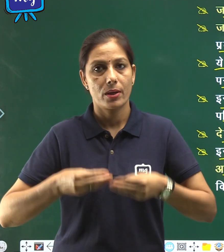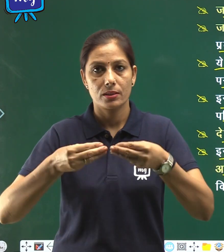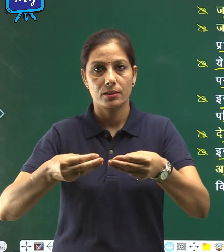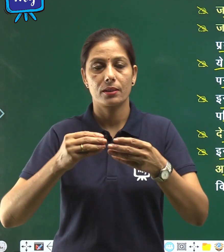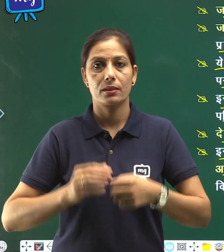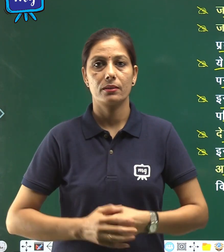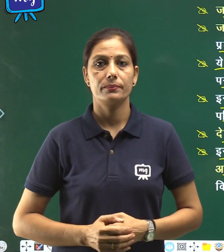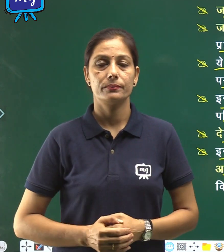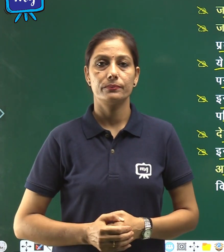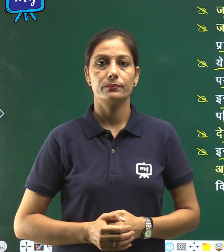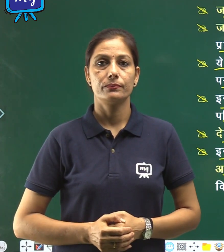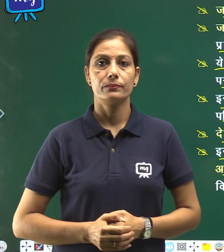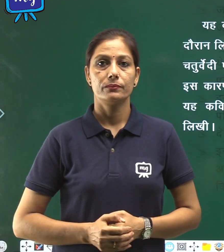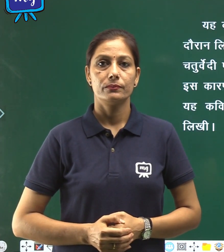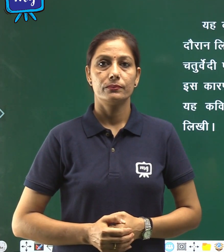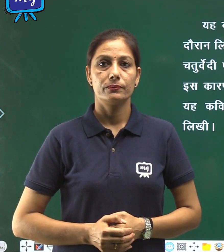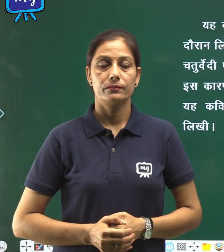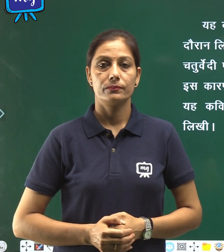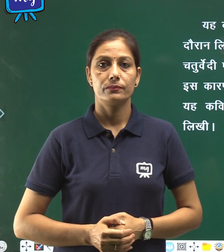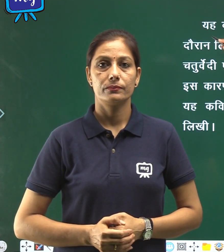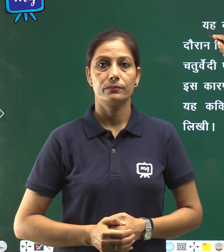सम्मानित किया गया।